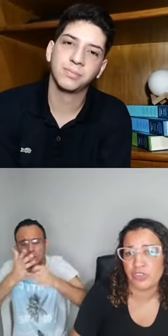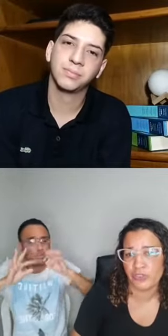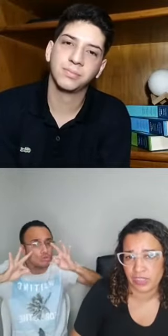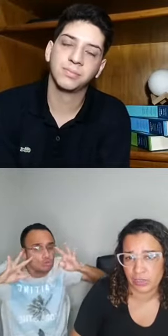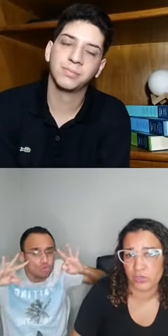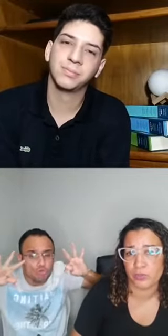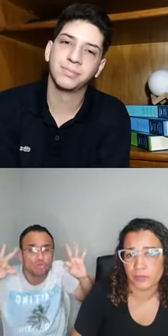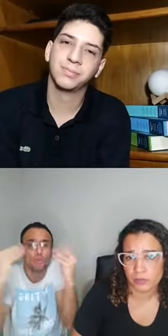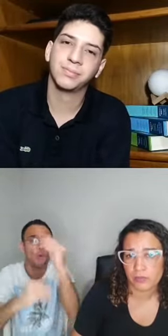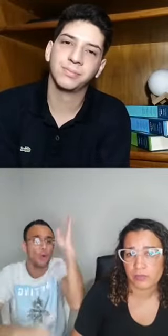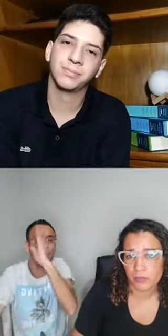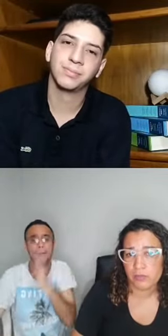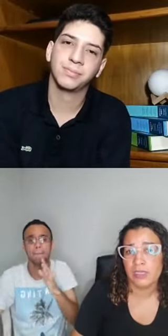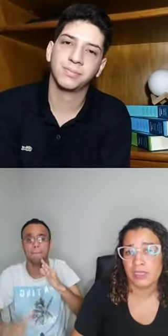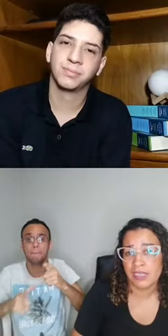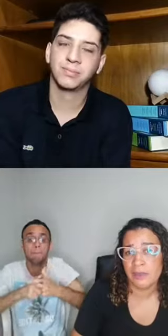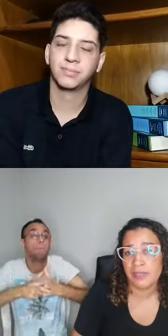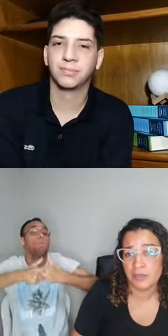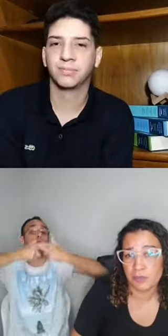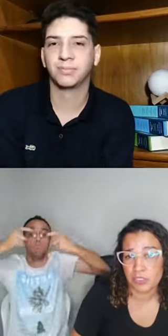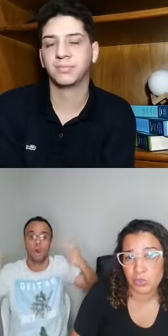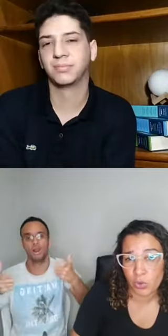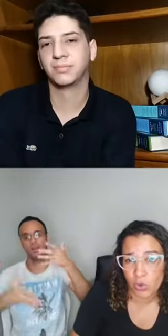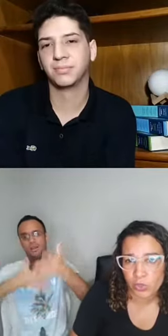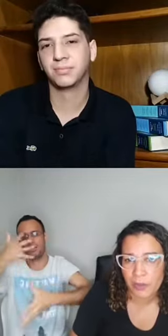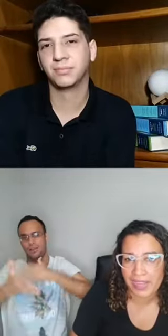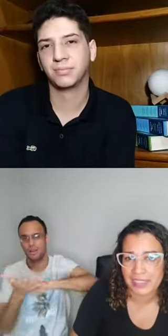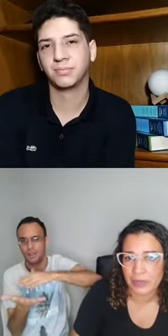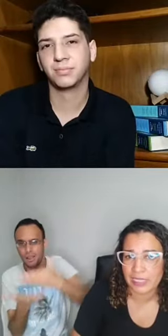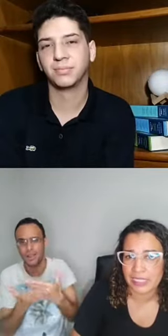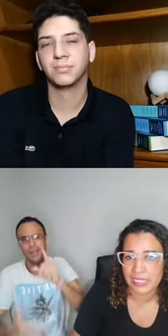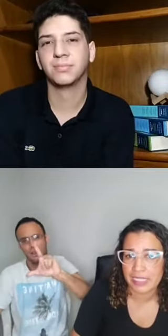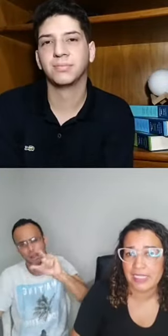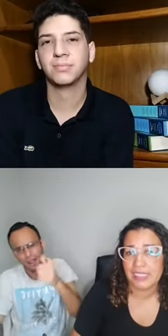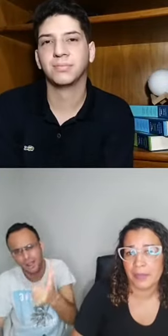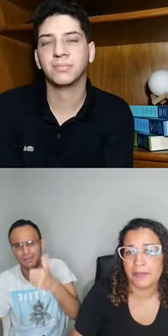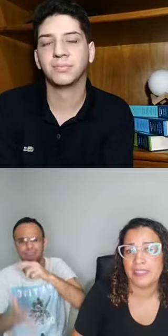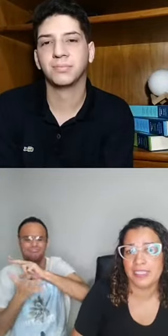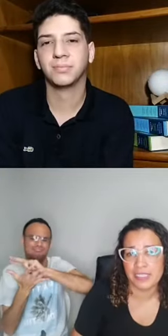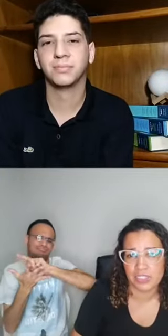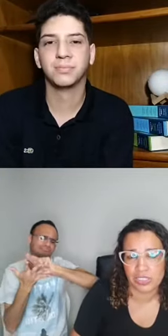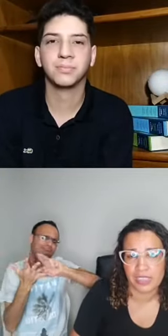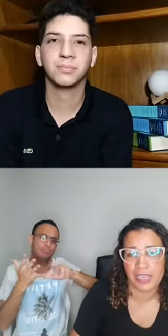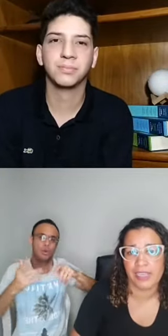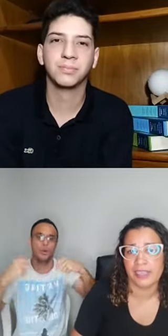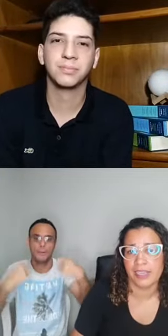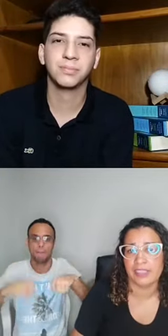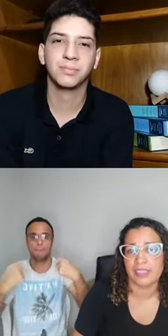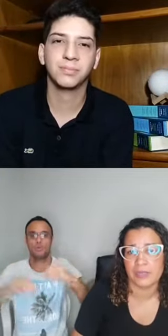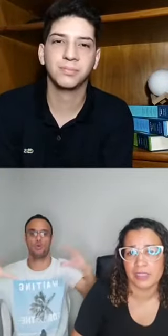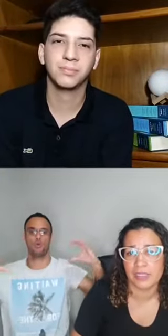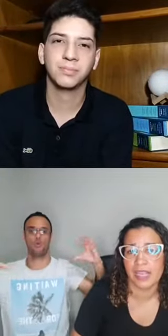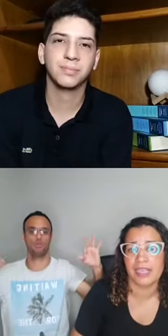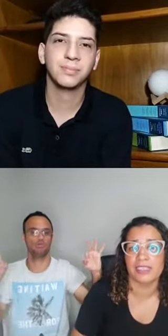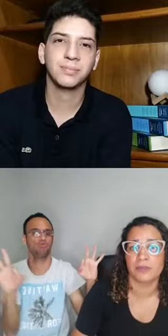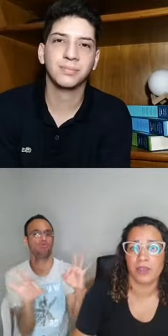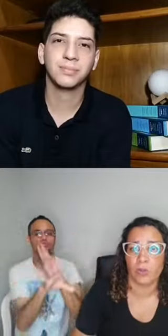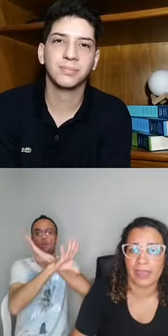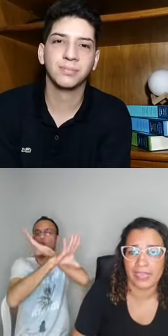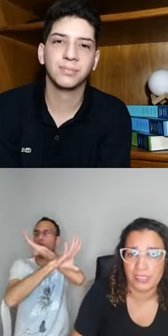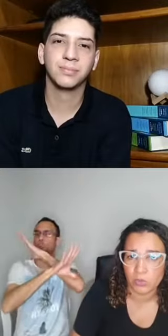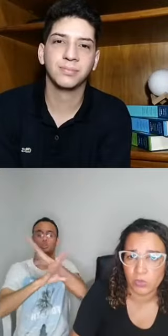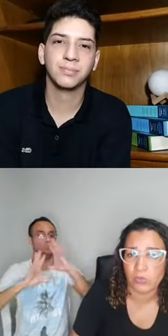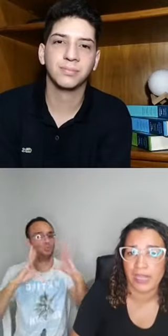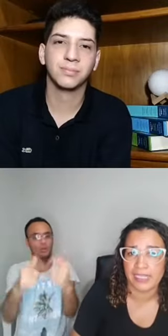bem difícil, né? Mas todo o Brasil ali, né, precisa de ter, né, essa língua de sinais, né,